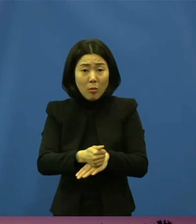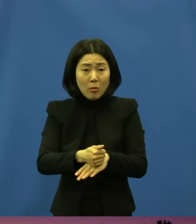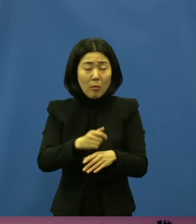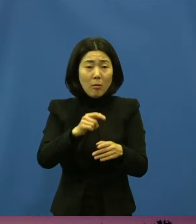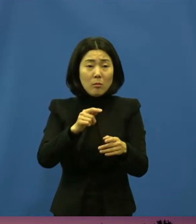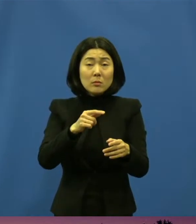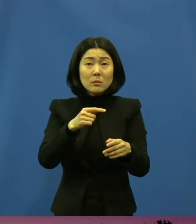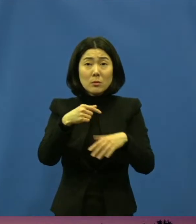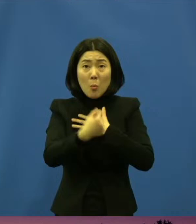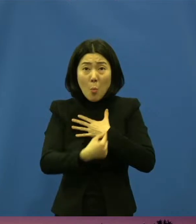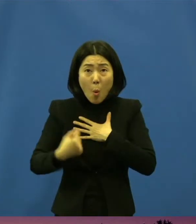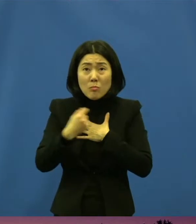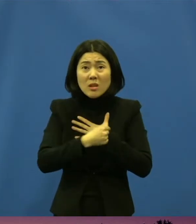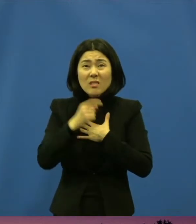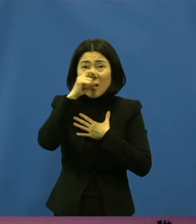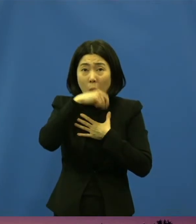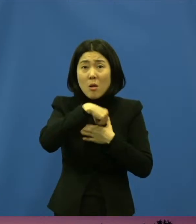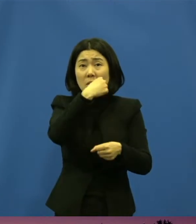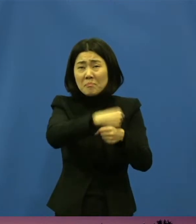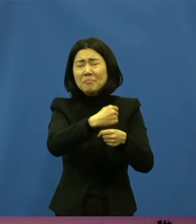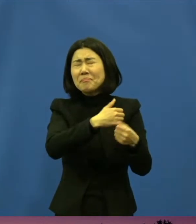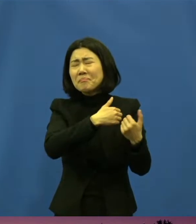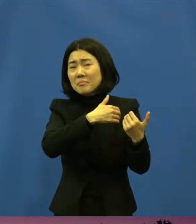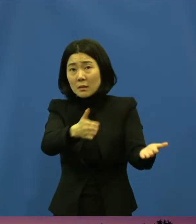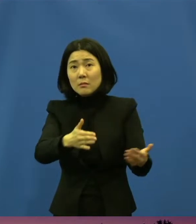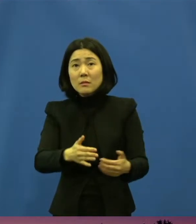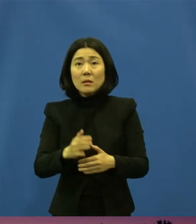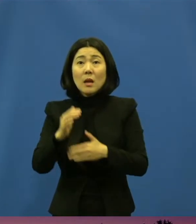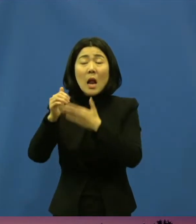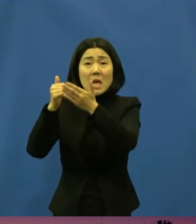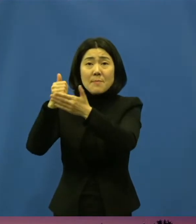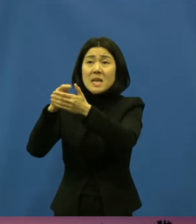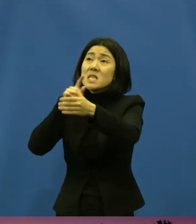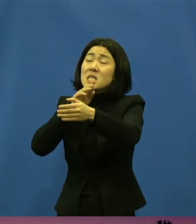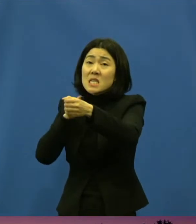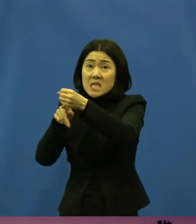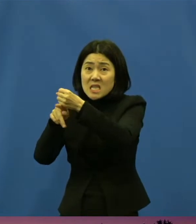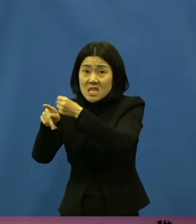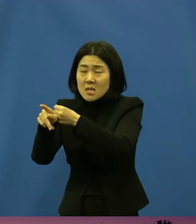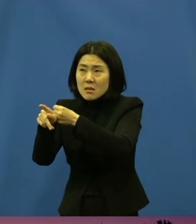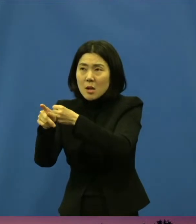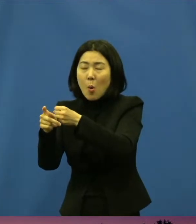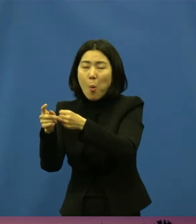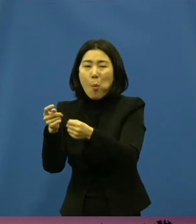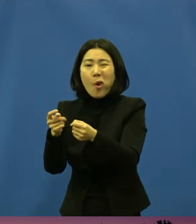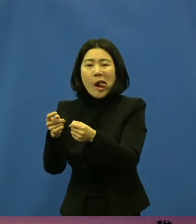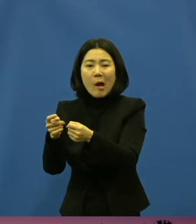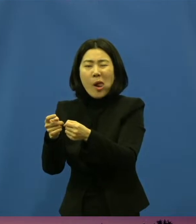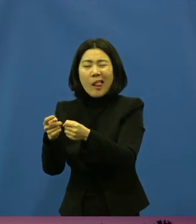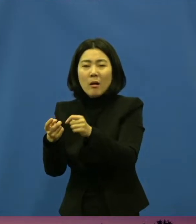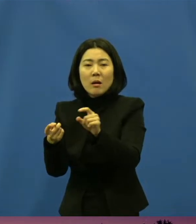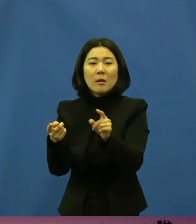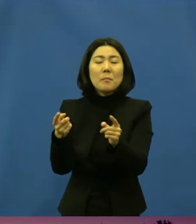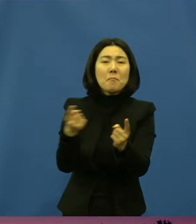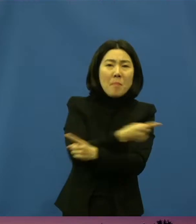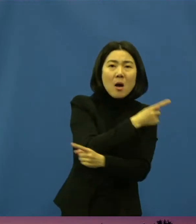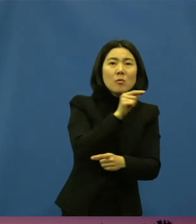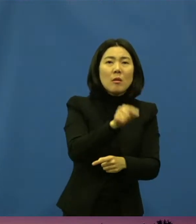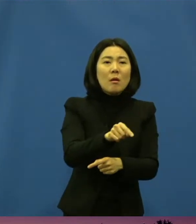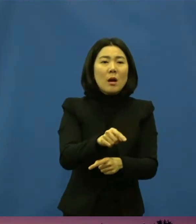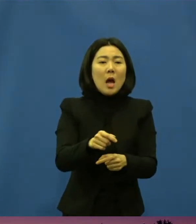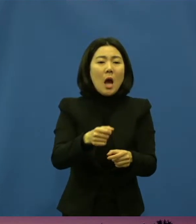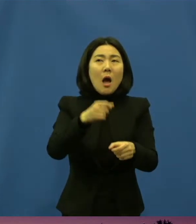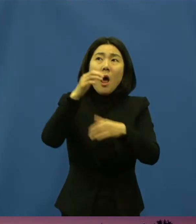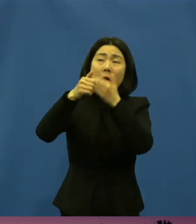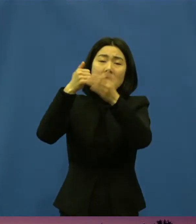하게 하셨으니 이는 그들이 하나님의 진리를 거짓 것으로 바꾸어 피조물을 조물주보다 더